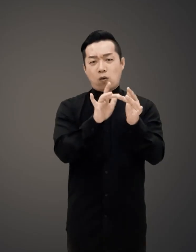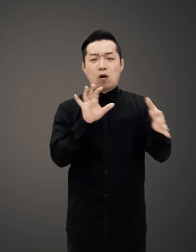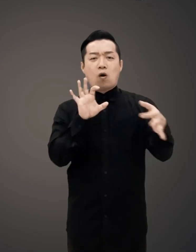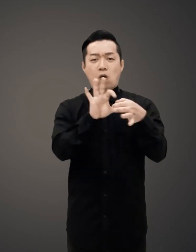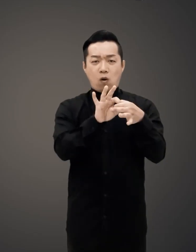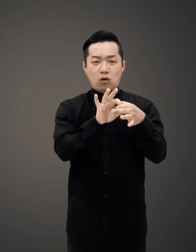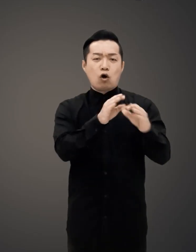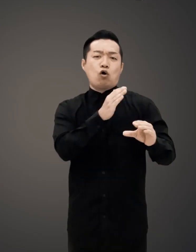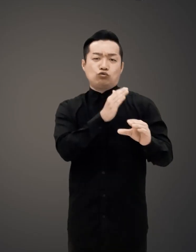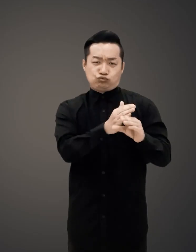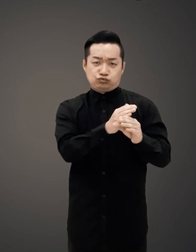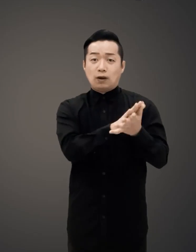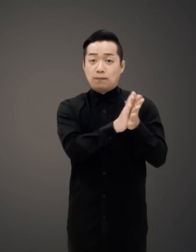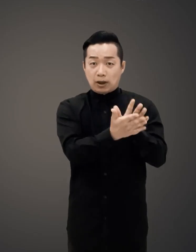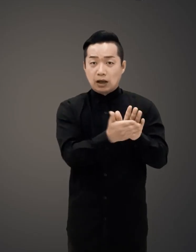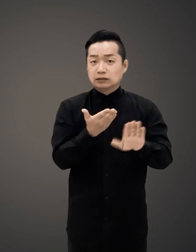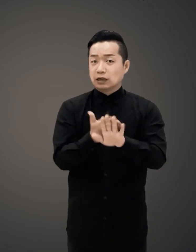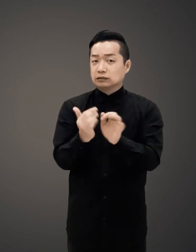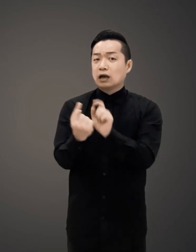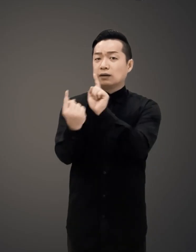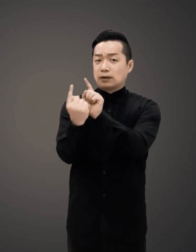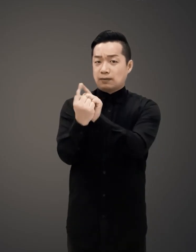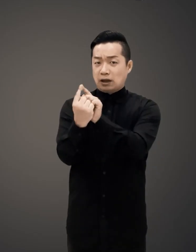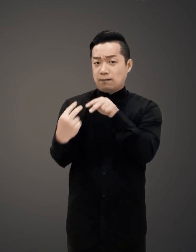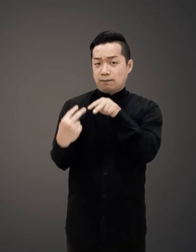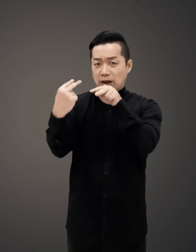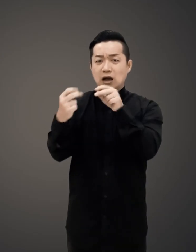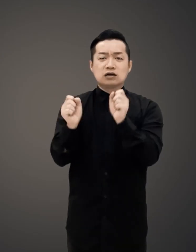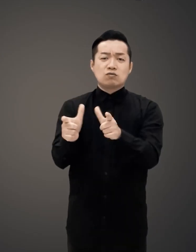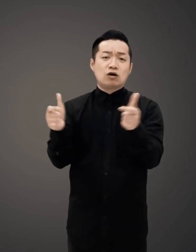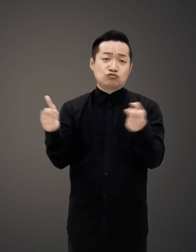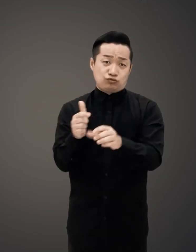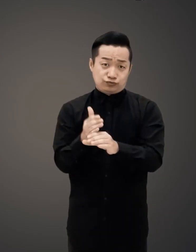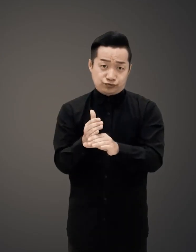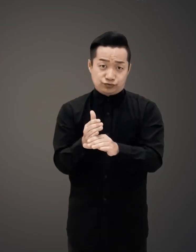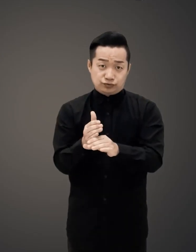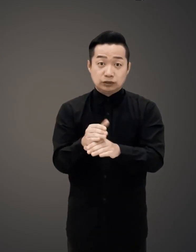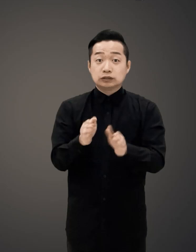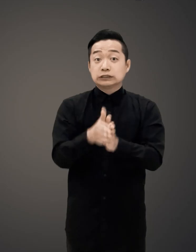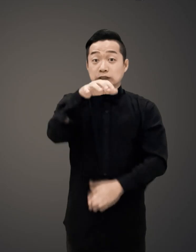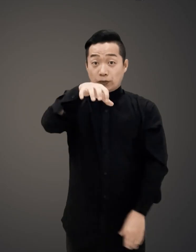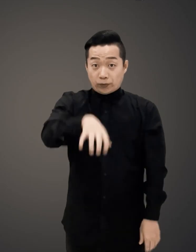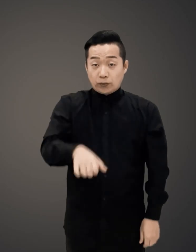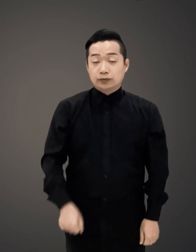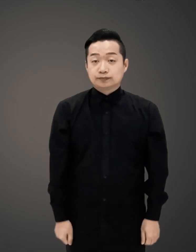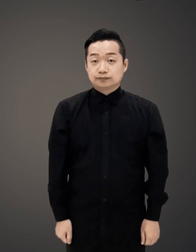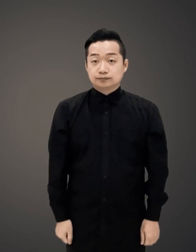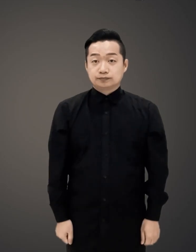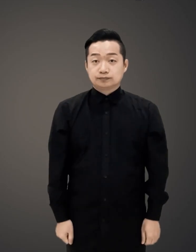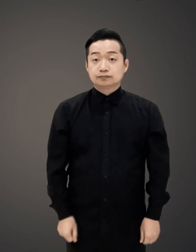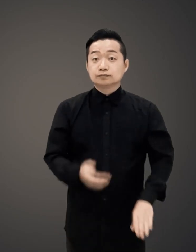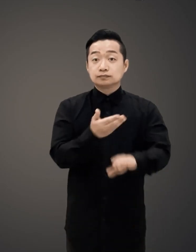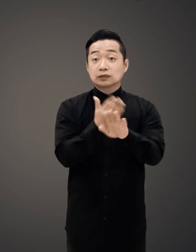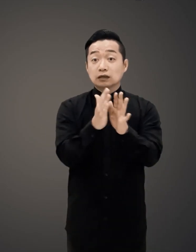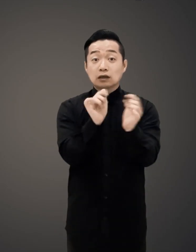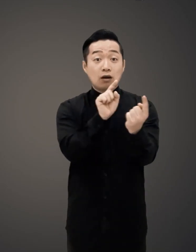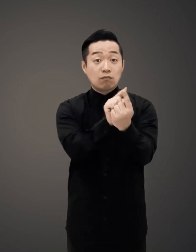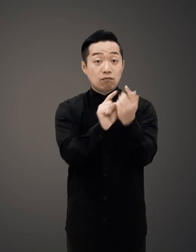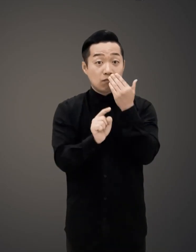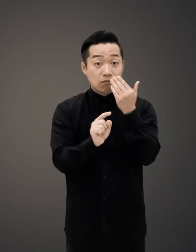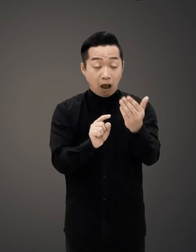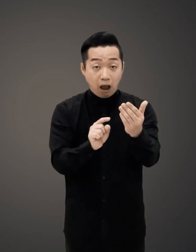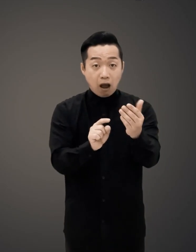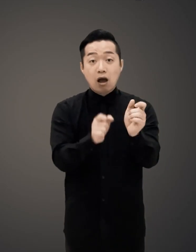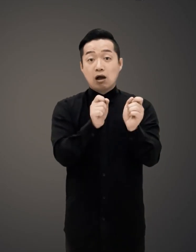생활이 변화가 되면서 타인과 만날 기회가 많이 적어지고 있습니다. 근데 이럴수록 도시 공간에서는 다른 사람을 만날